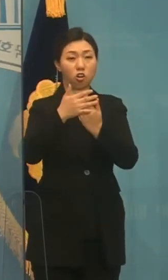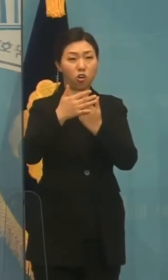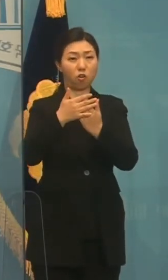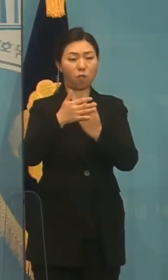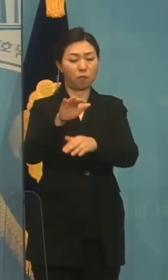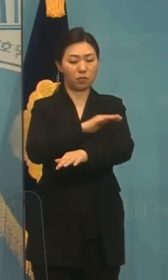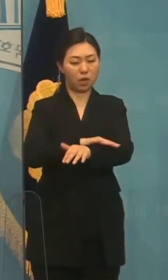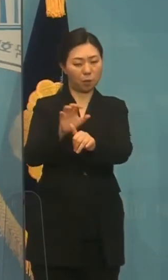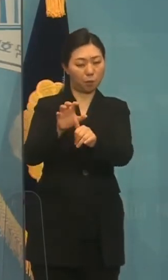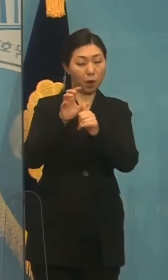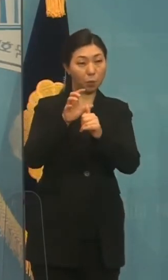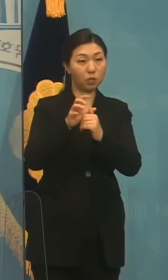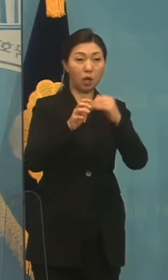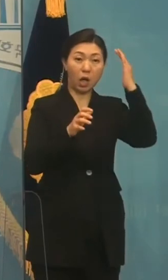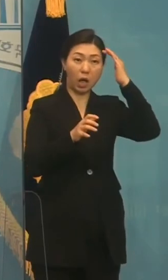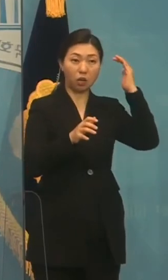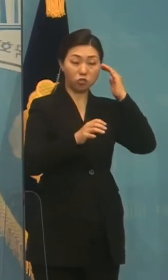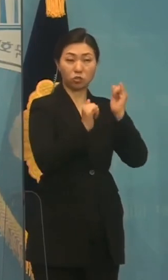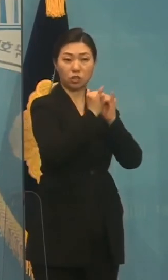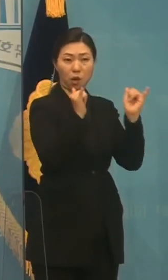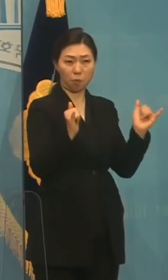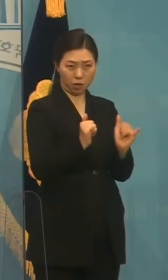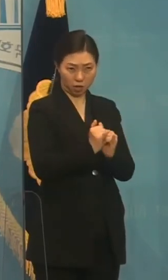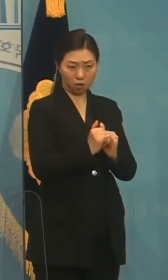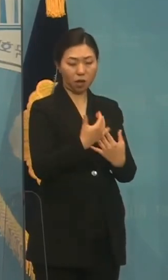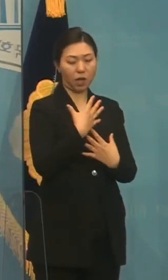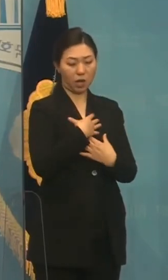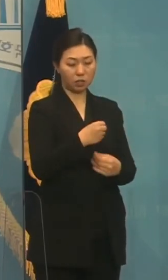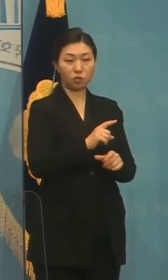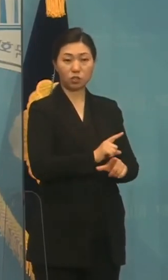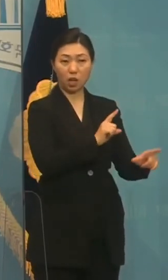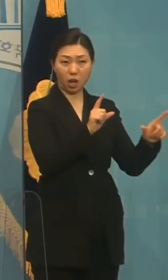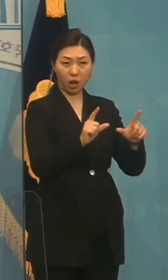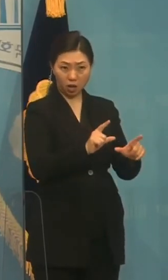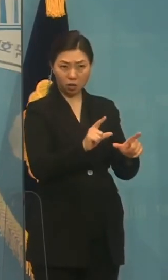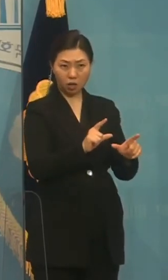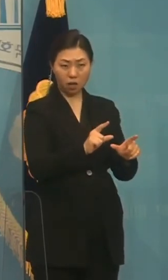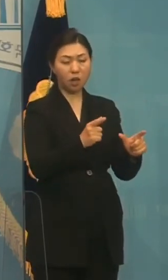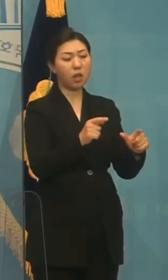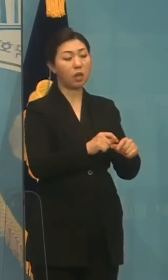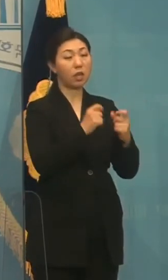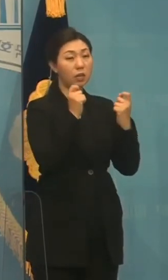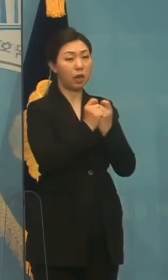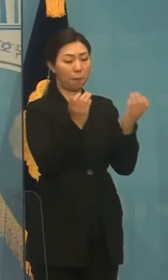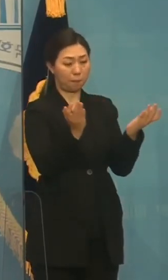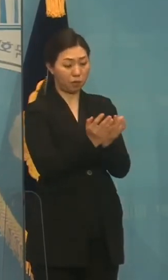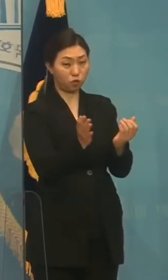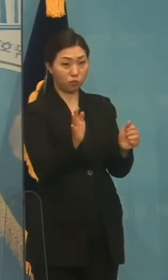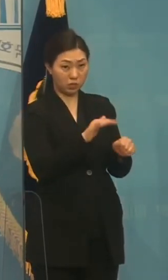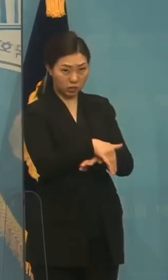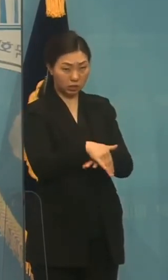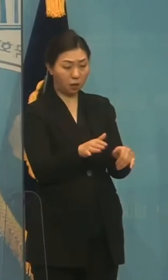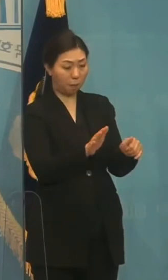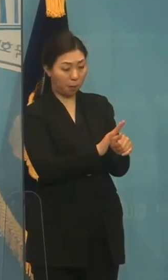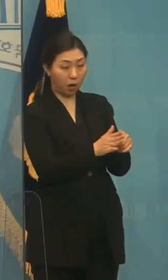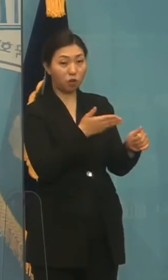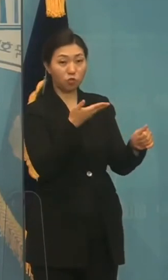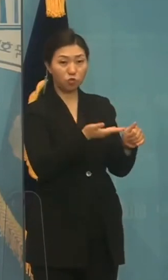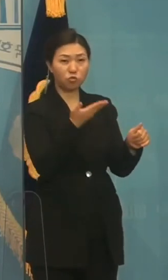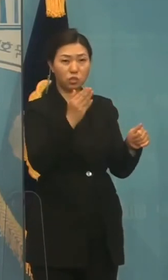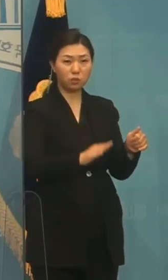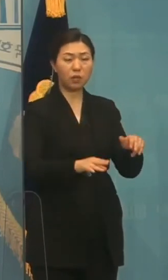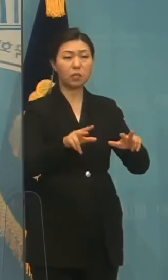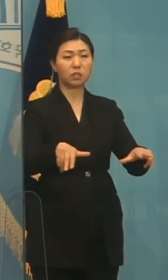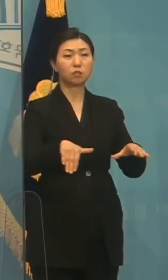활용해 우리 사회에서 안정적으로 정착할 수 있도록 맞춤형 관리를 했지만 지금 문재인